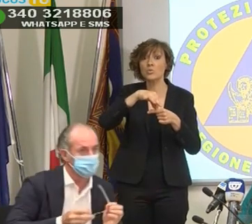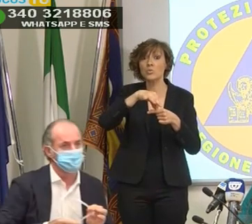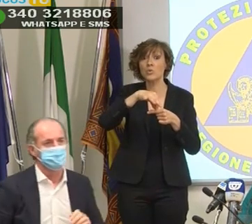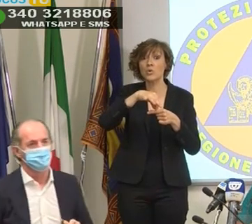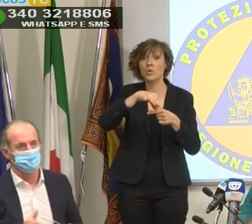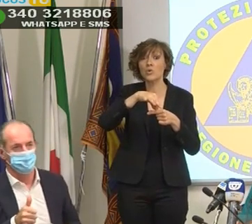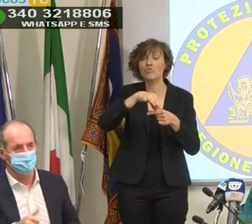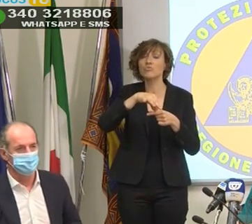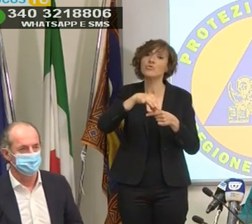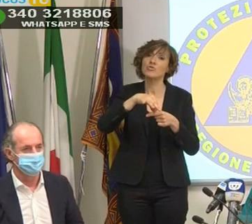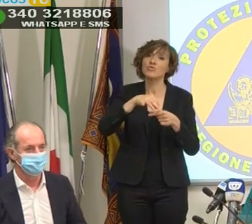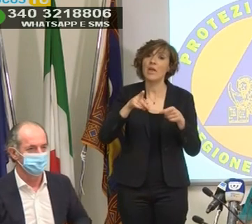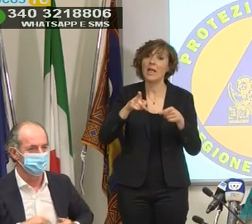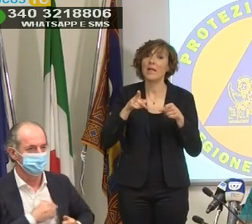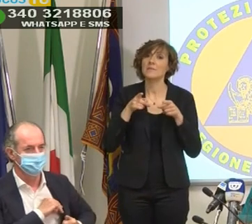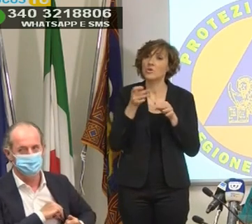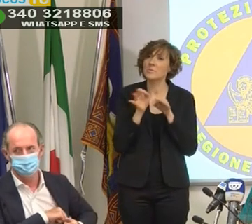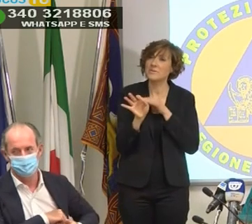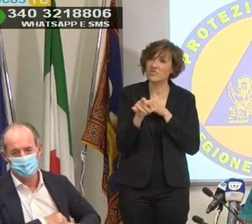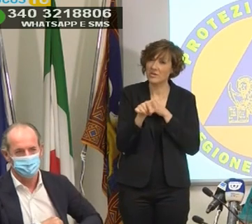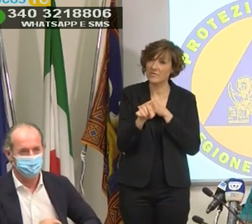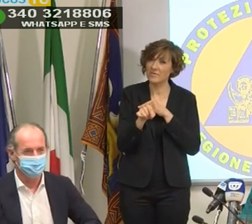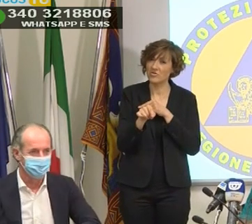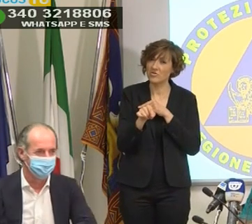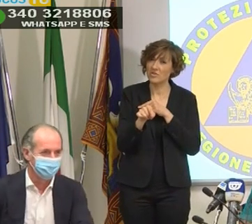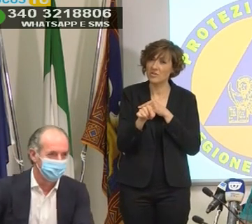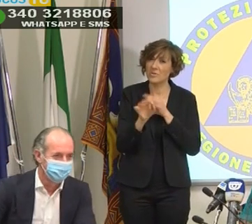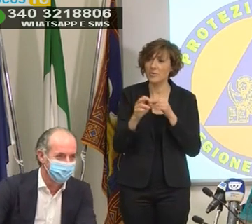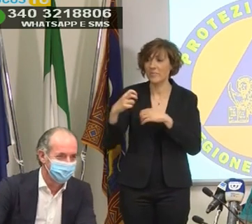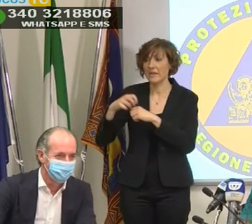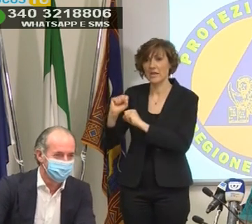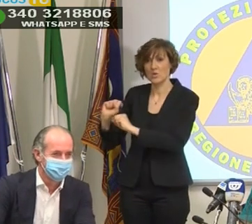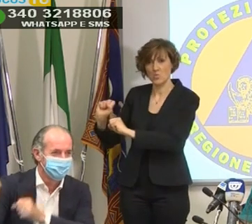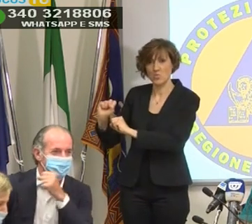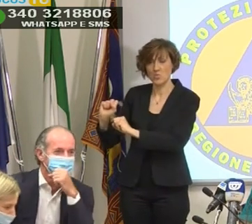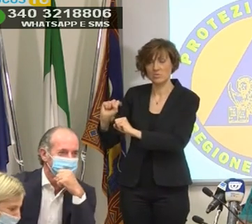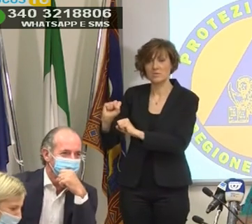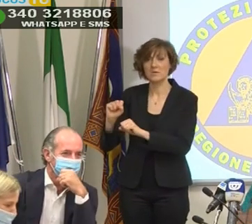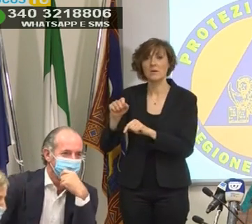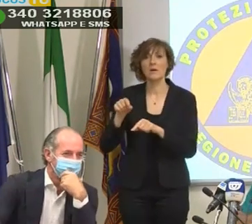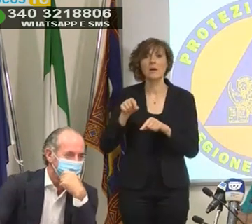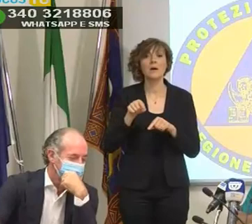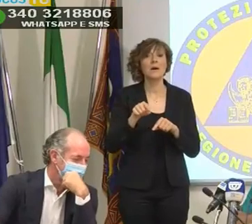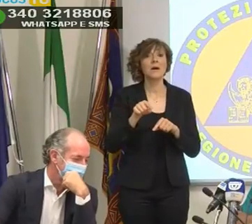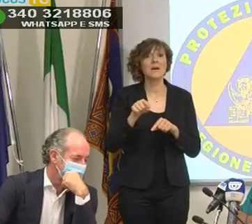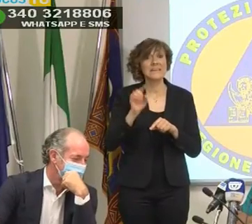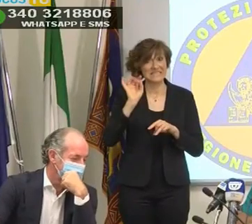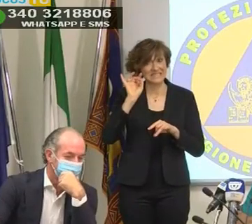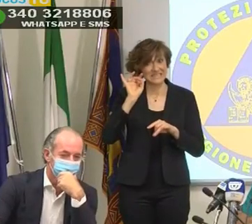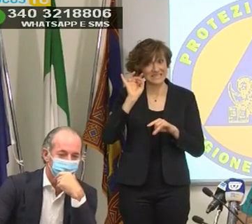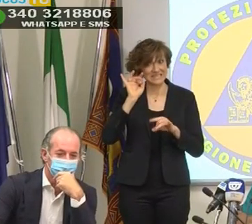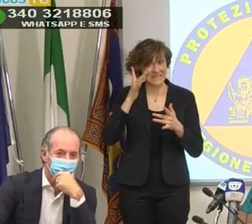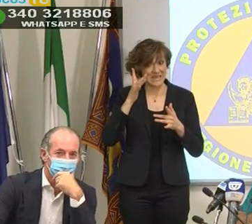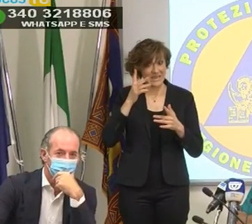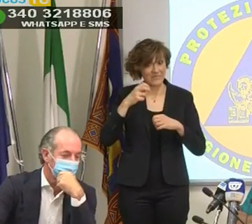presenti degli anticorpi specifici contro il virus Covid-19. Se